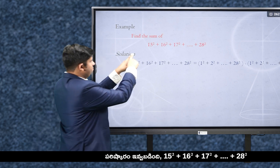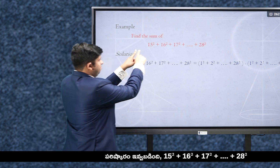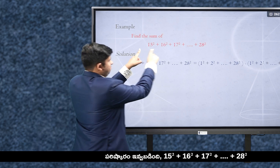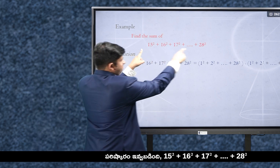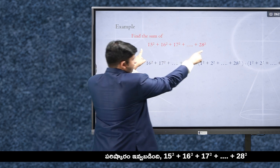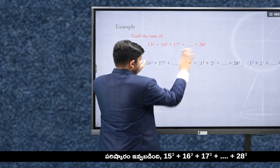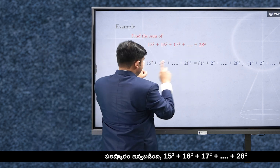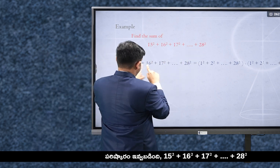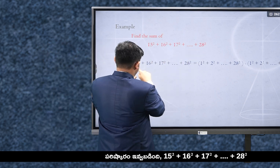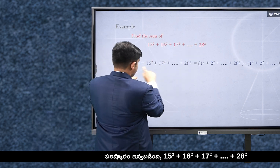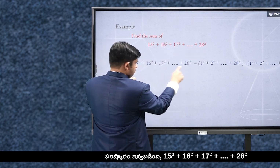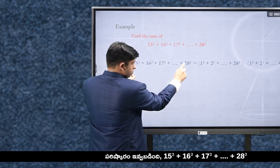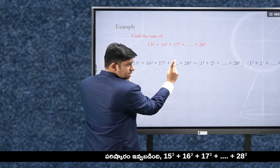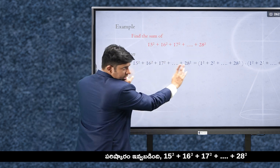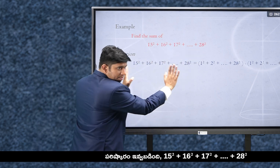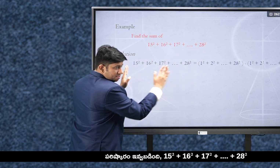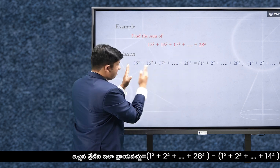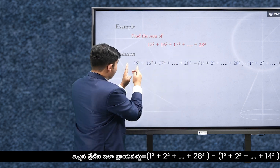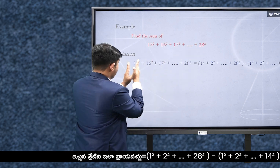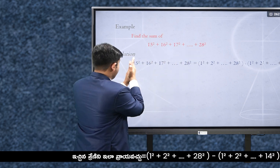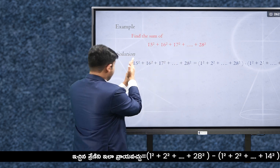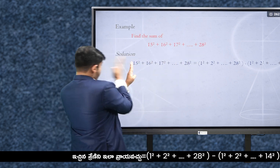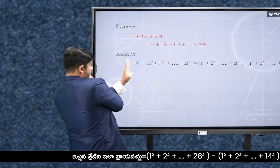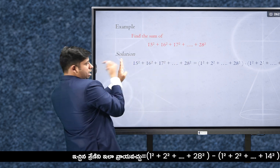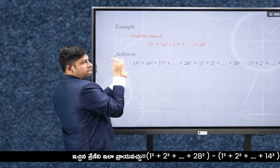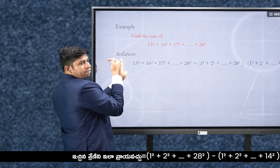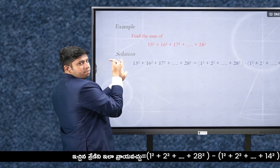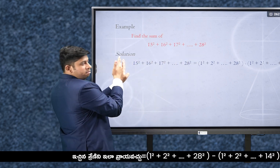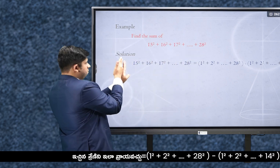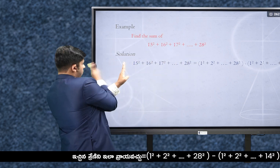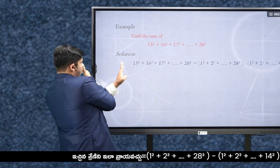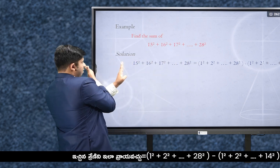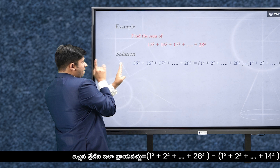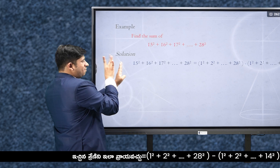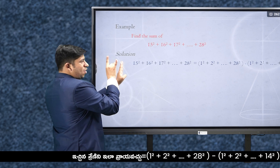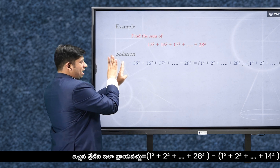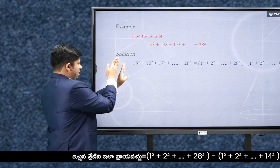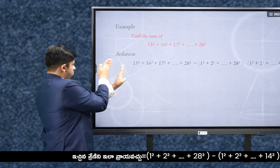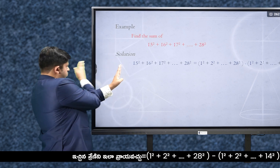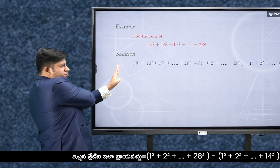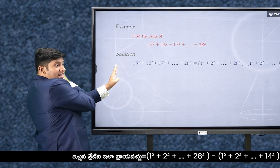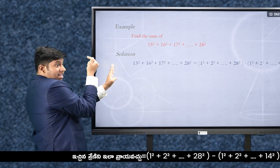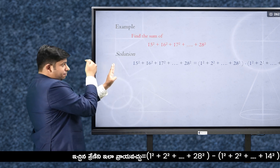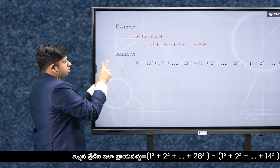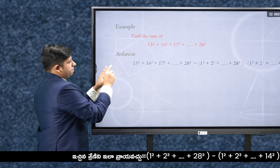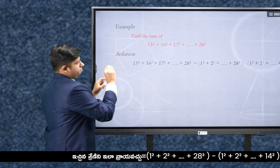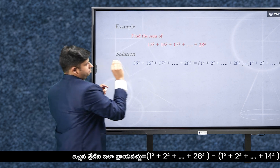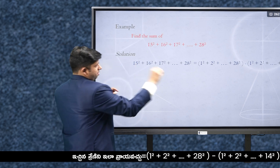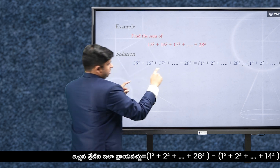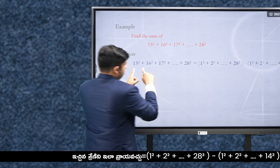సో ఆన్ ప్లస్ 28 స్క్వేర్. ఇచ్చిన శ్రేణిని ఇలా వ్రాయవచ్చు ఈజ్ ఈక్వల్ టు 1 స్క్వేర్ ప్లస్ 2 స్క్వేర్